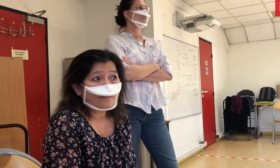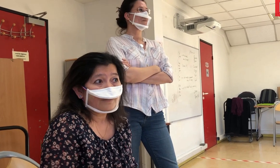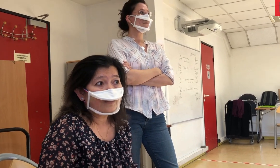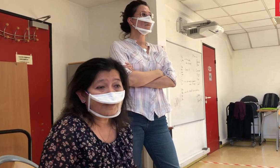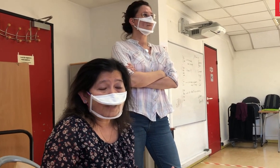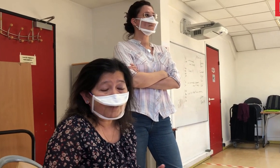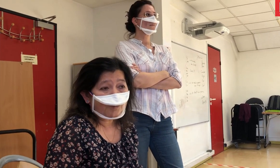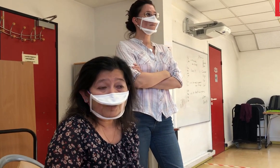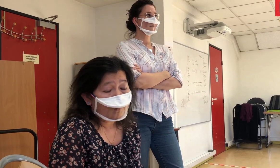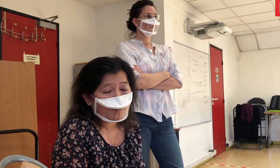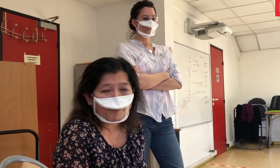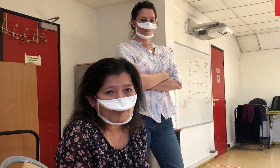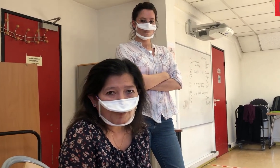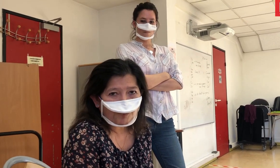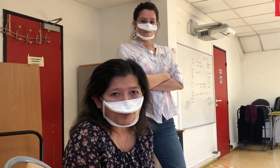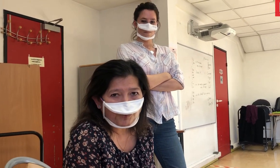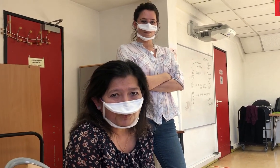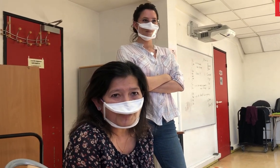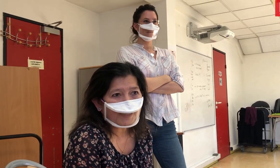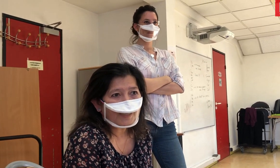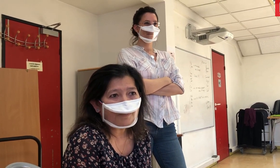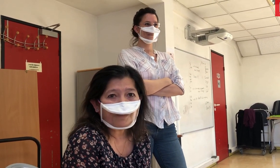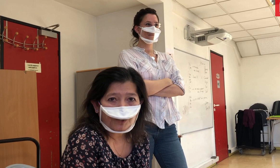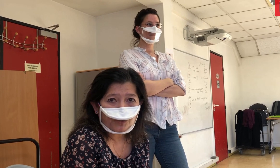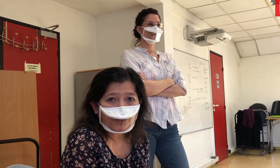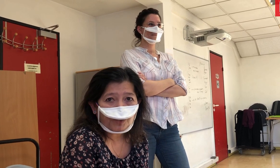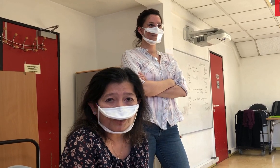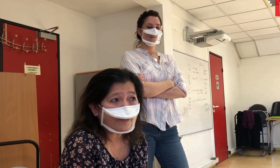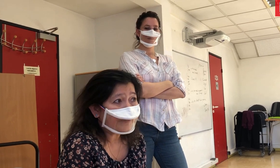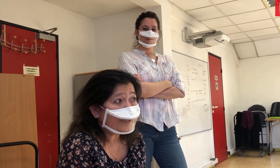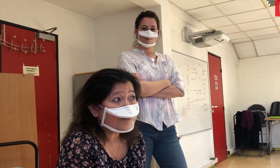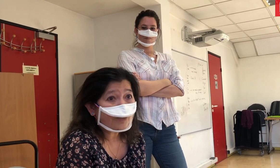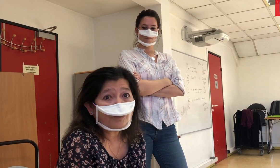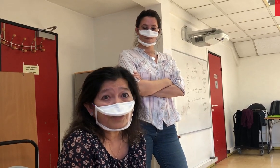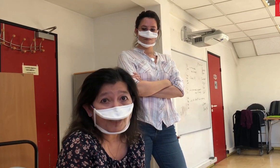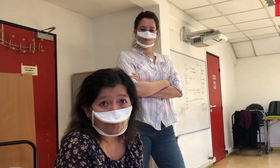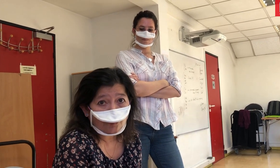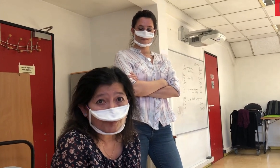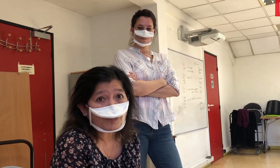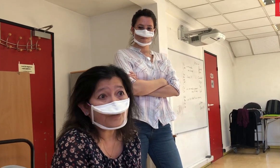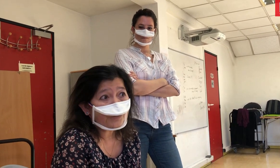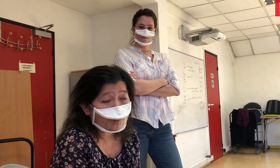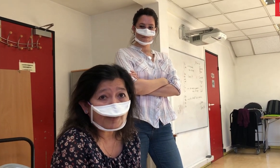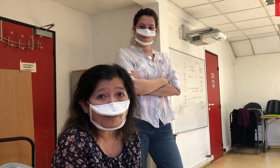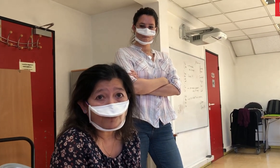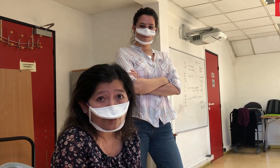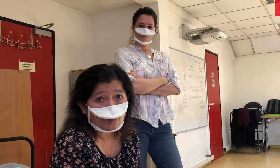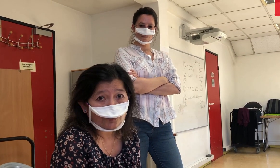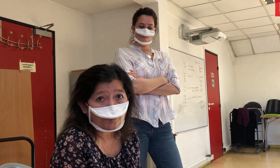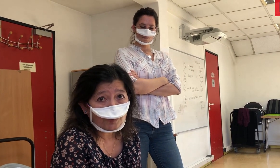annonces? Non, je n'ai pas mis d'annonce du tout. C'est la préfecture qui finance entièrement ces 2 semaines de formation.